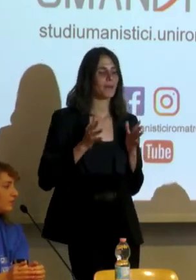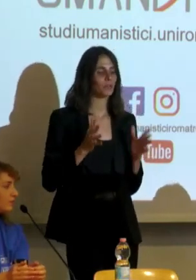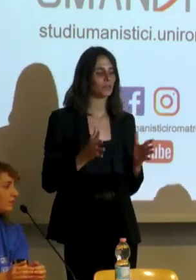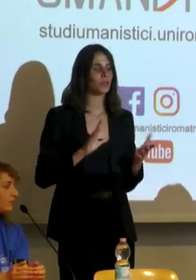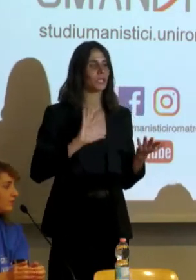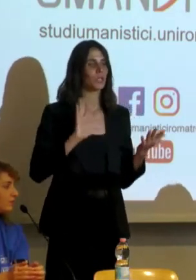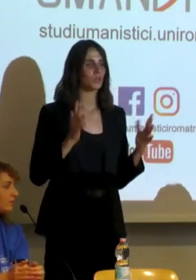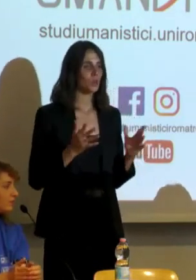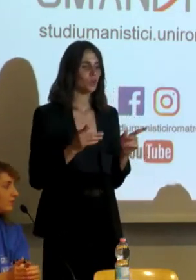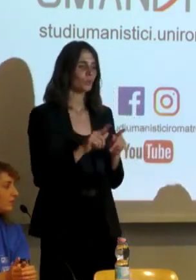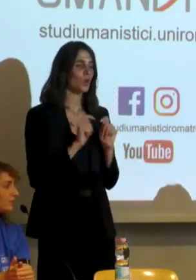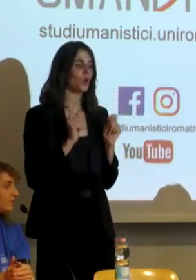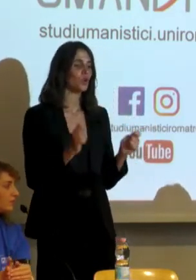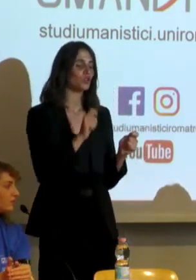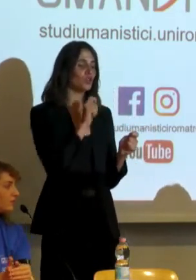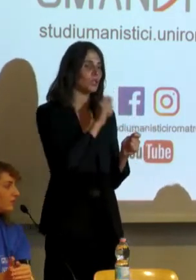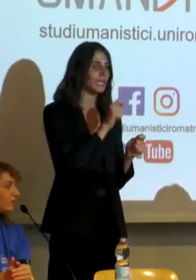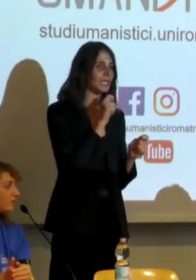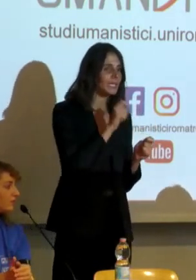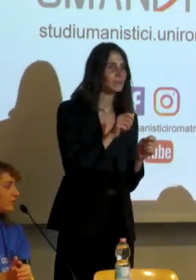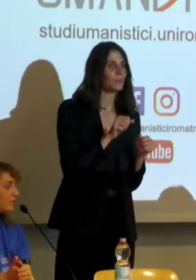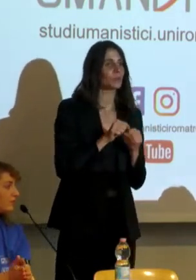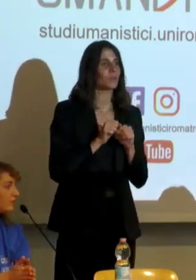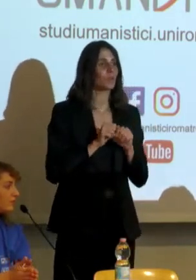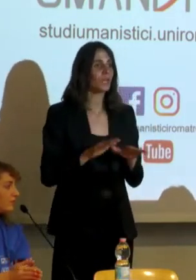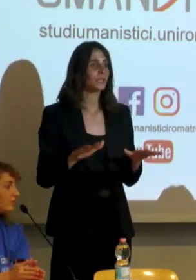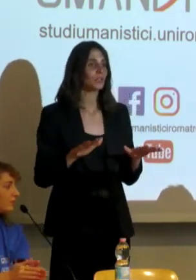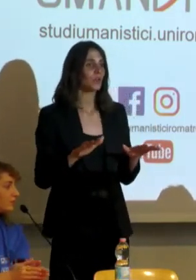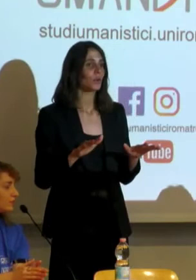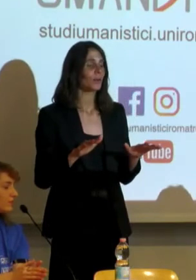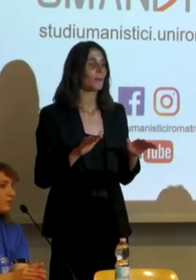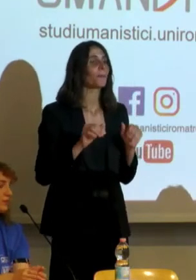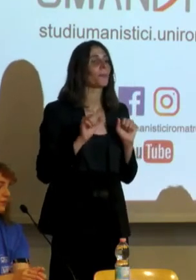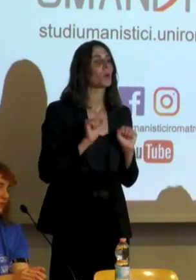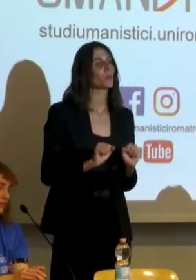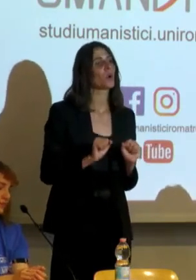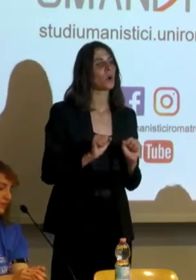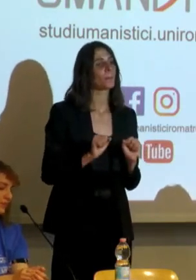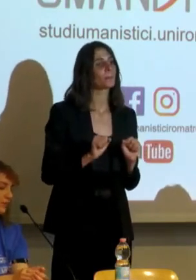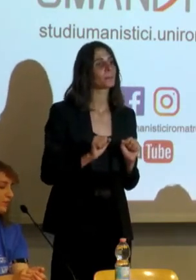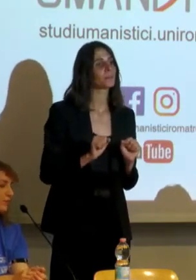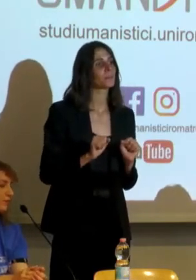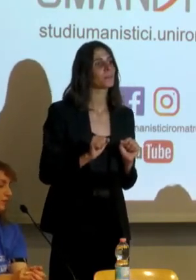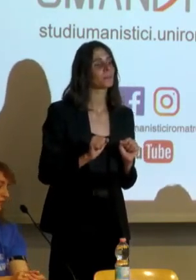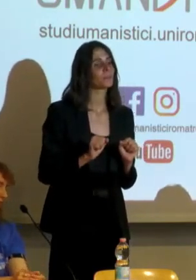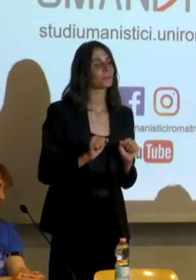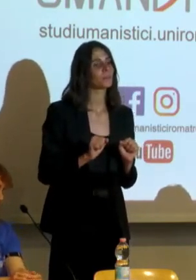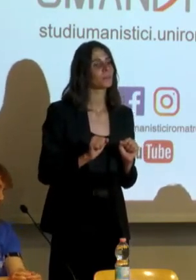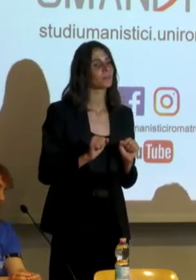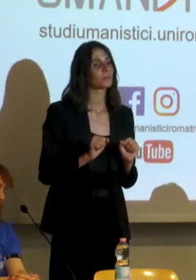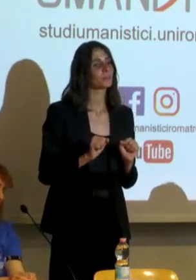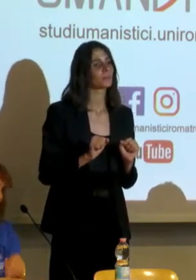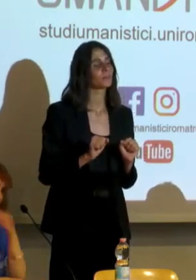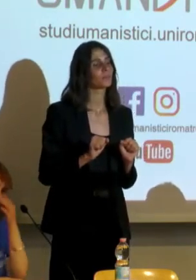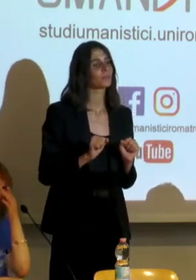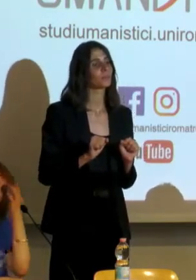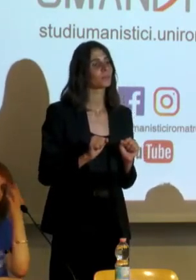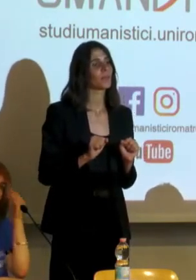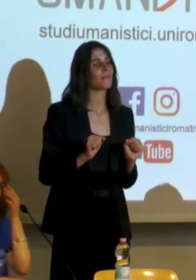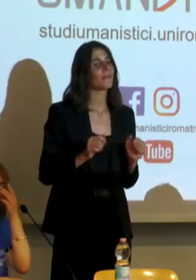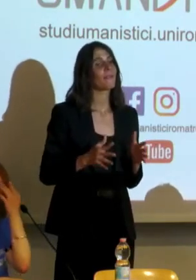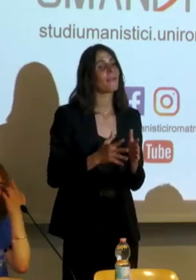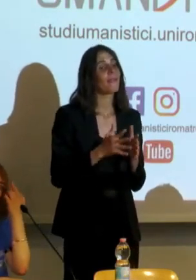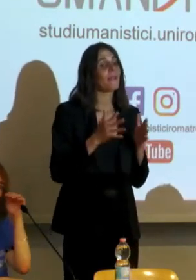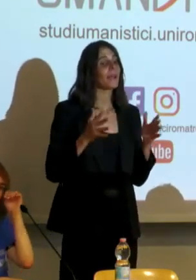giornalismo, la divulgazione, che possono andare in tantissime direzioni. La grande moltiplicazione dei